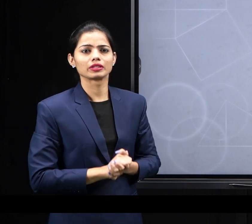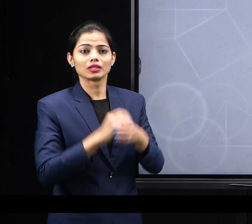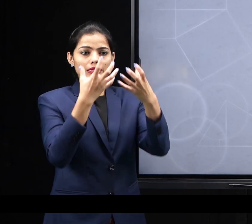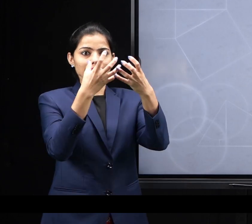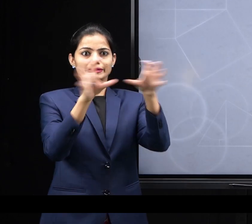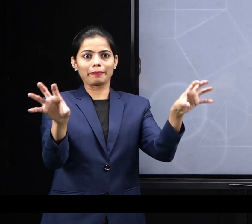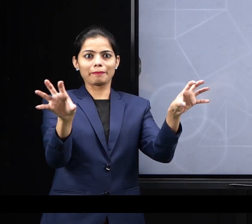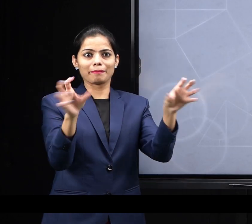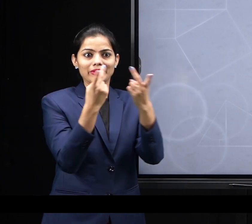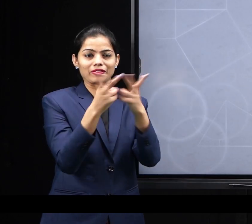विसंधित,